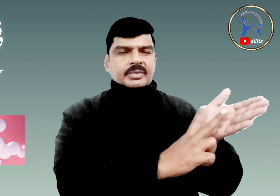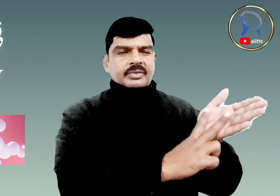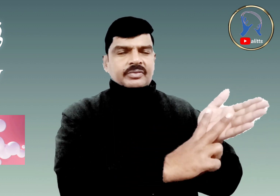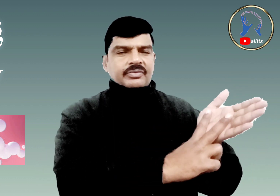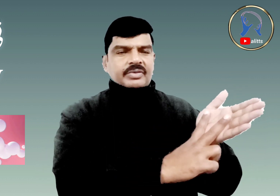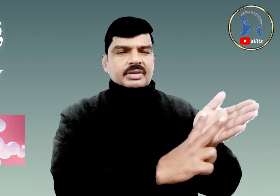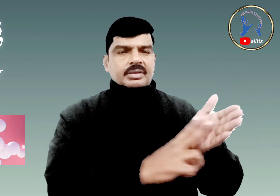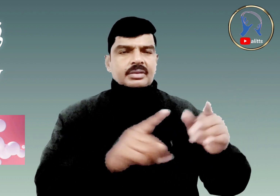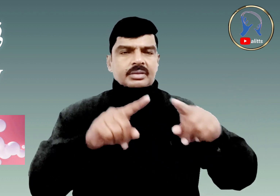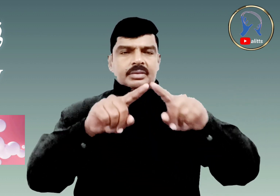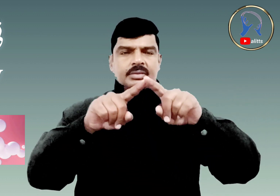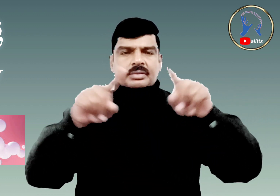वी